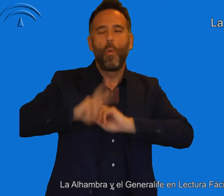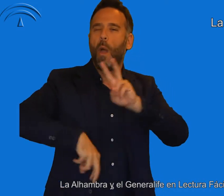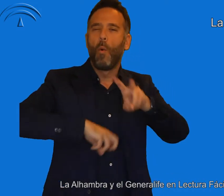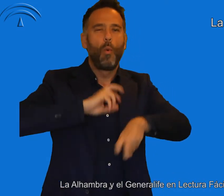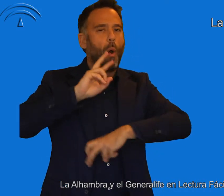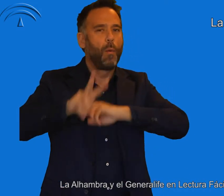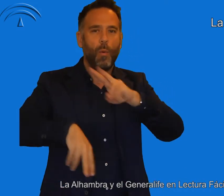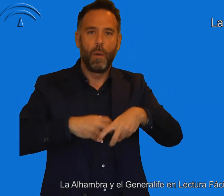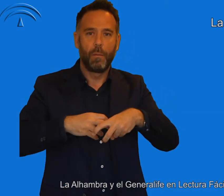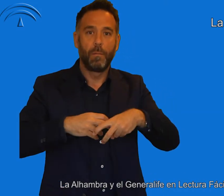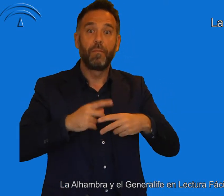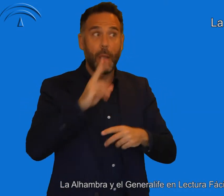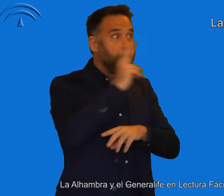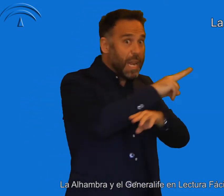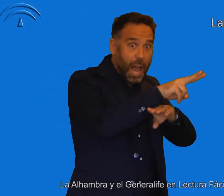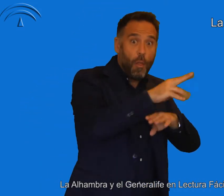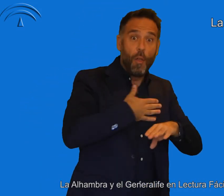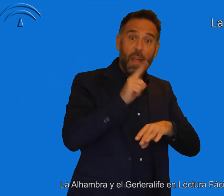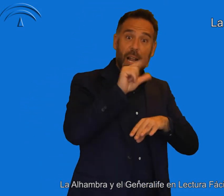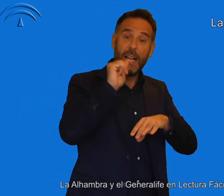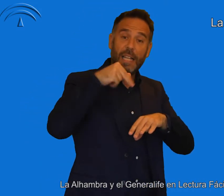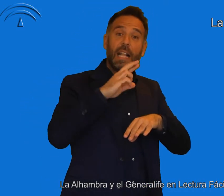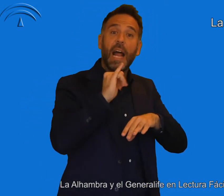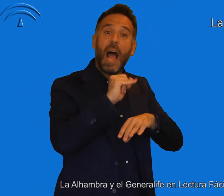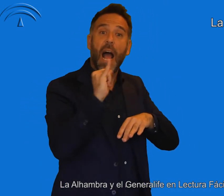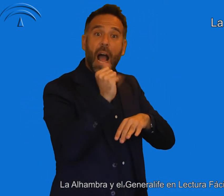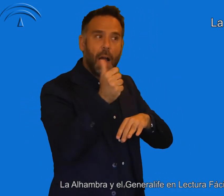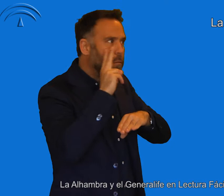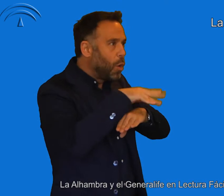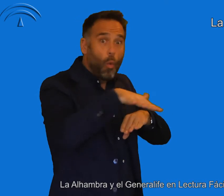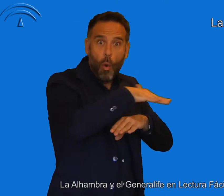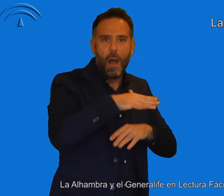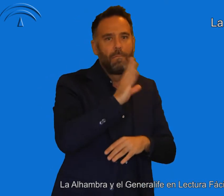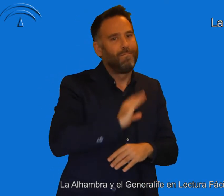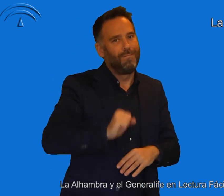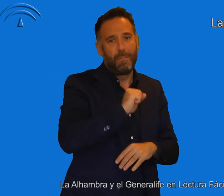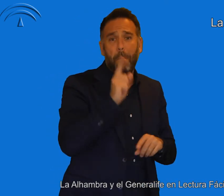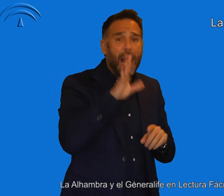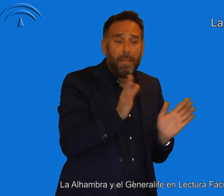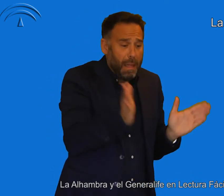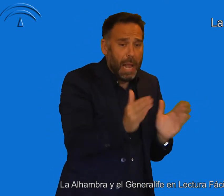El mirador de Lindaraja es el sitio más hermoso de la casa. Parece una cajita llena de